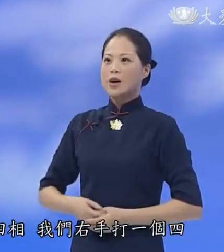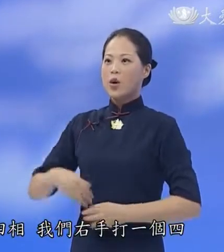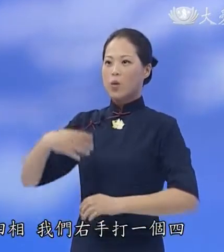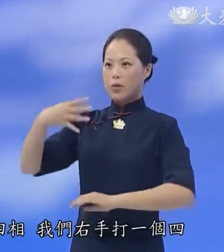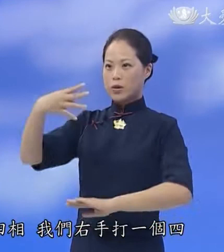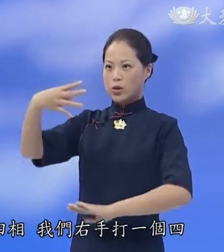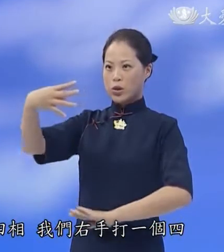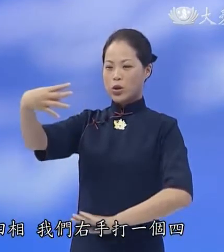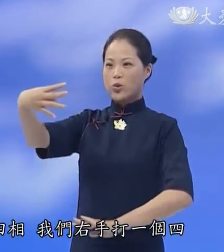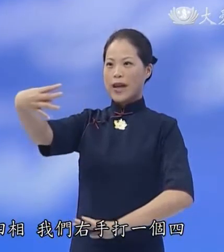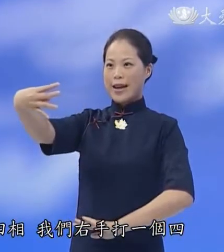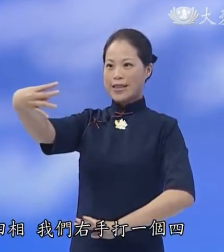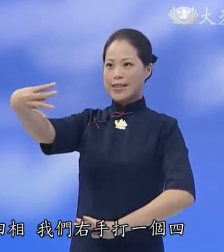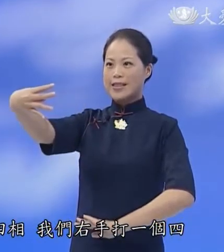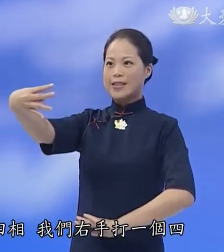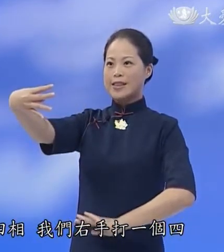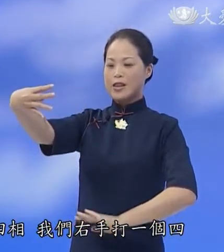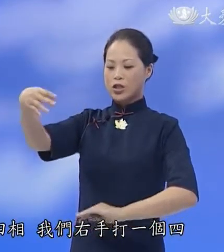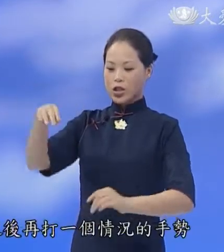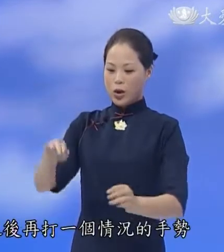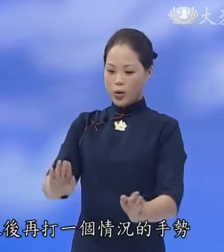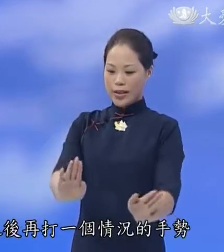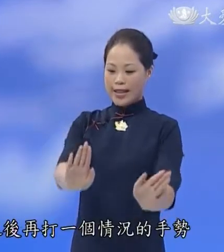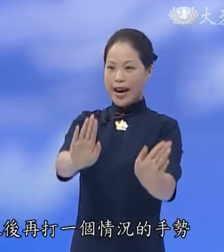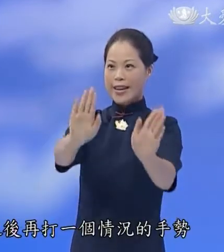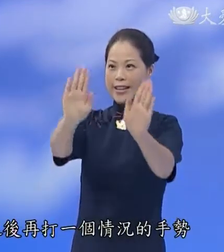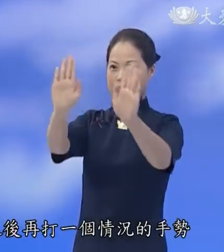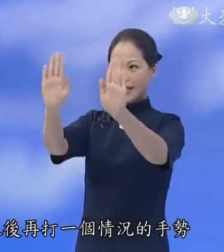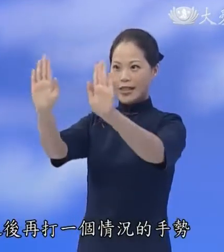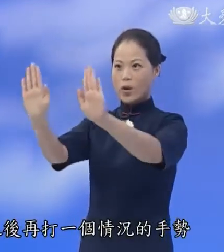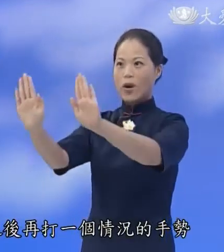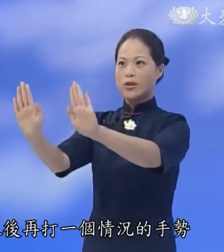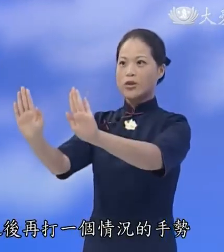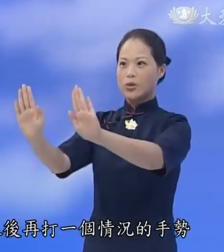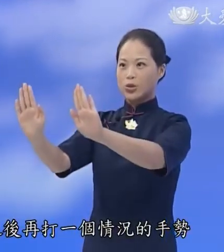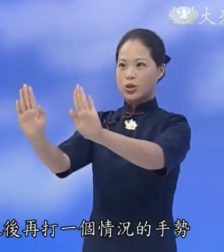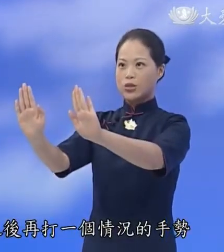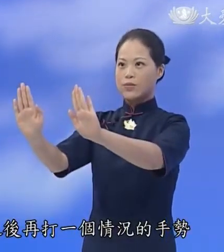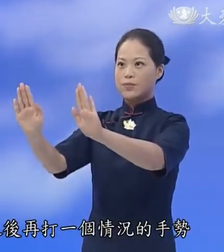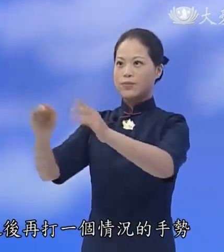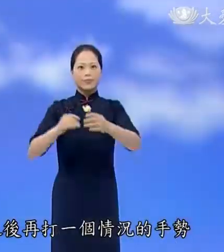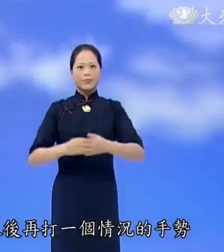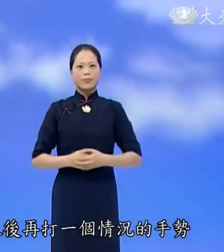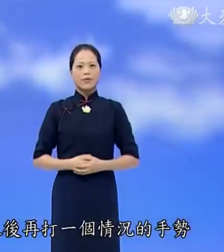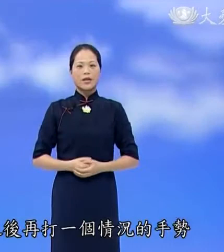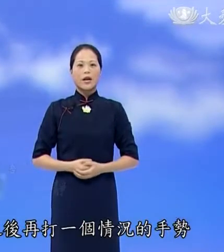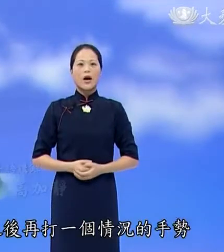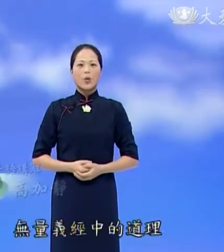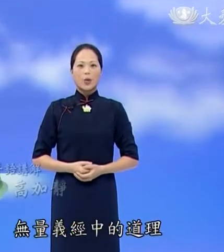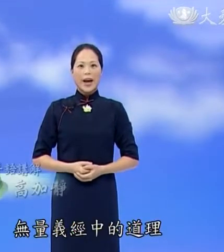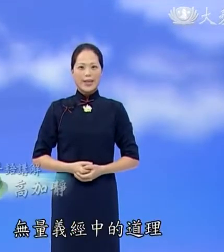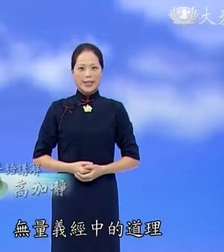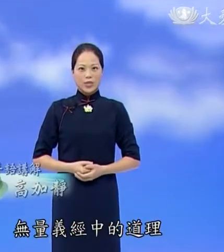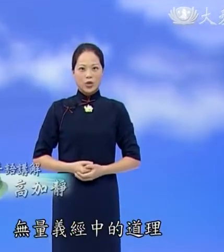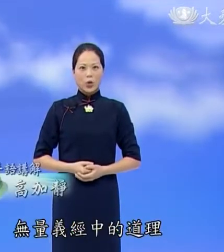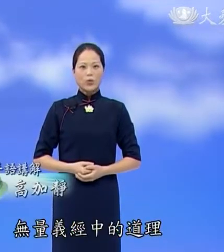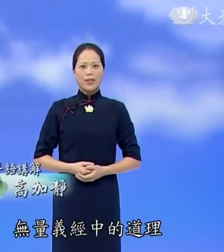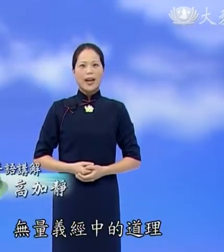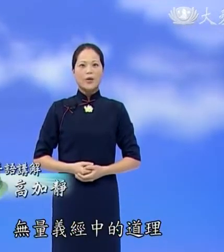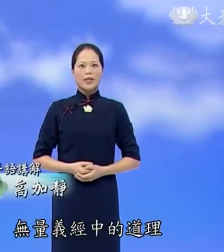呢，我们右手打一个四，之后再打一个情况的手势。无量易经中的道